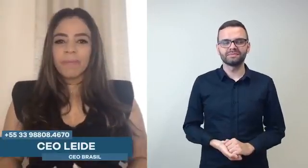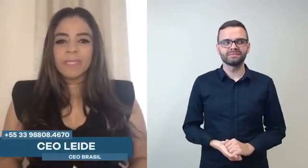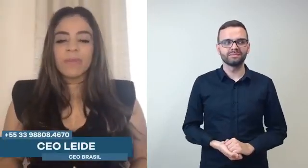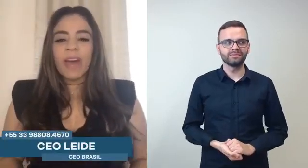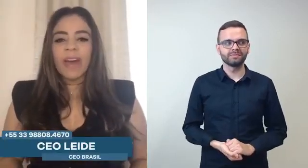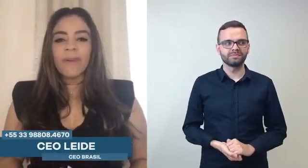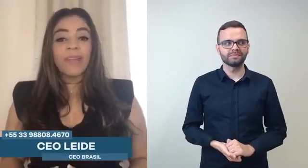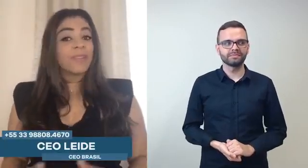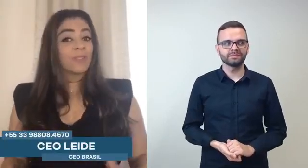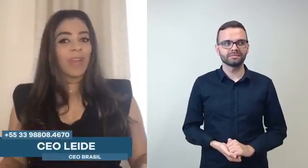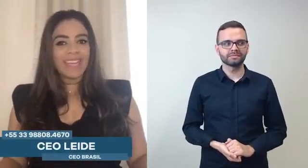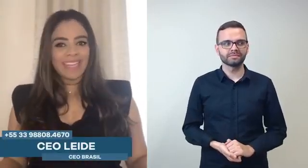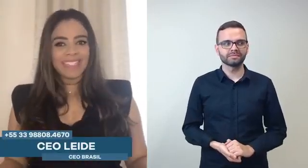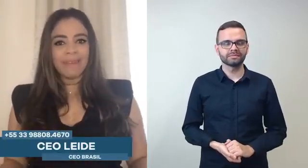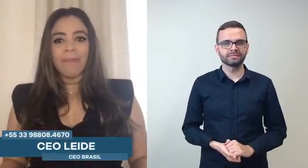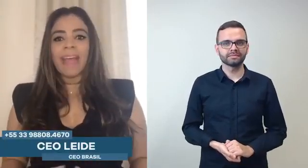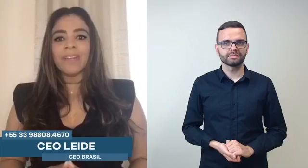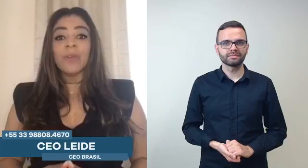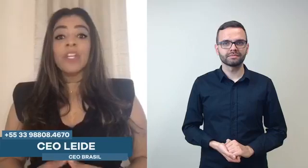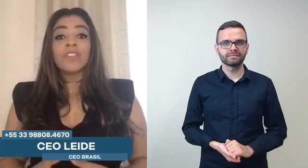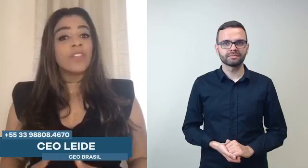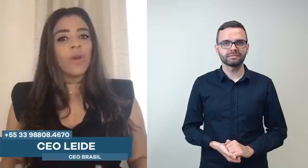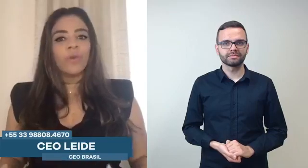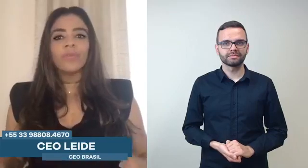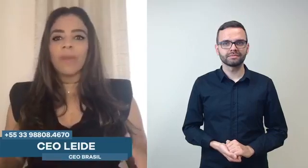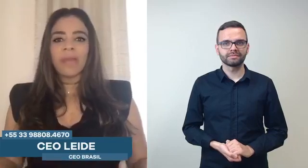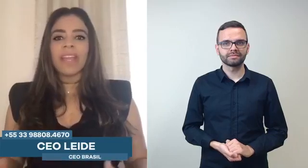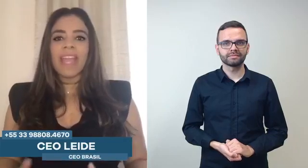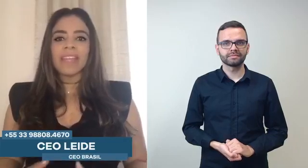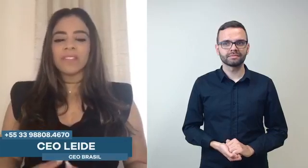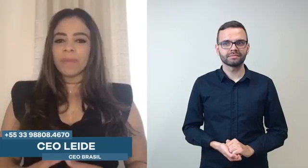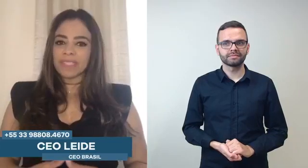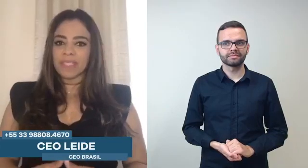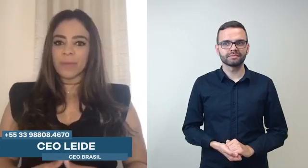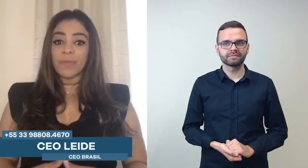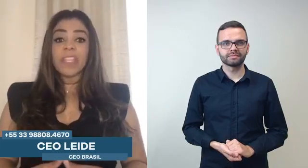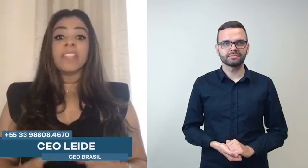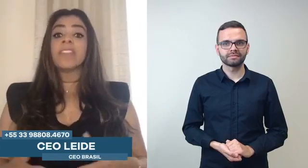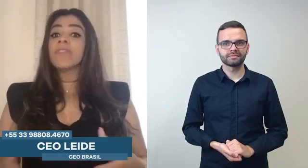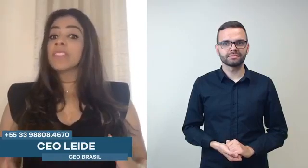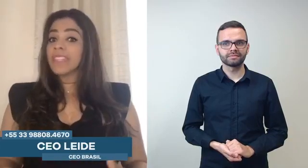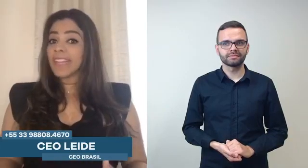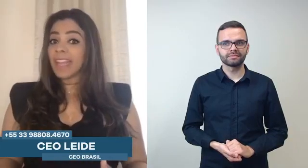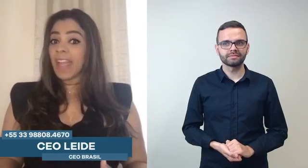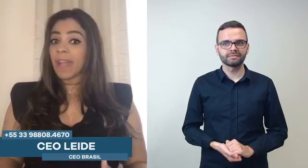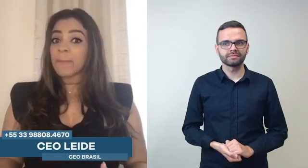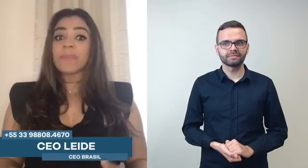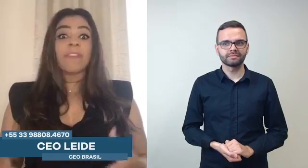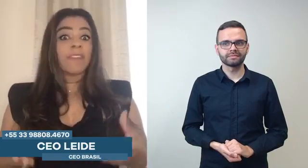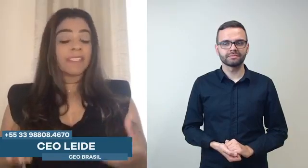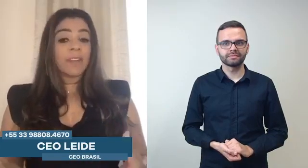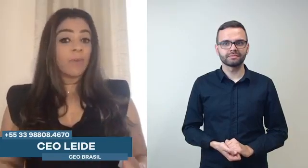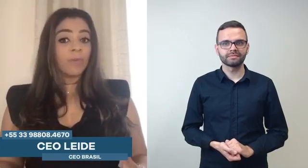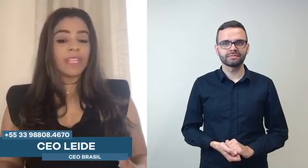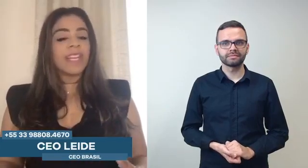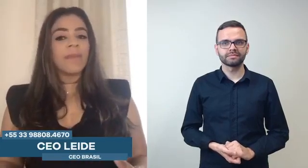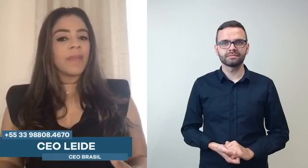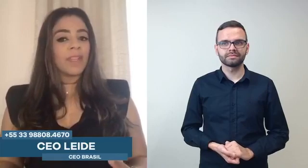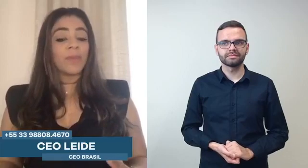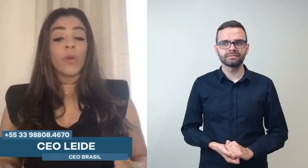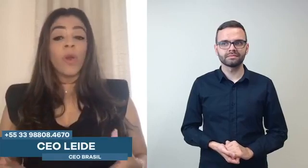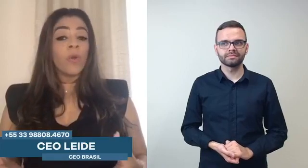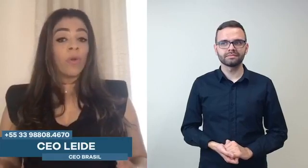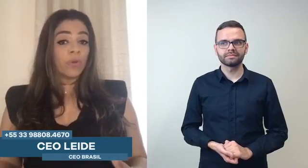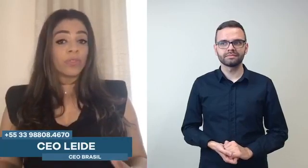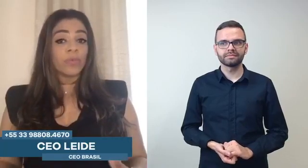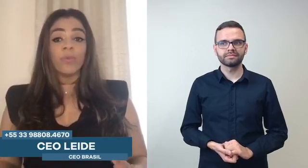Oi pessoal, eu sou a Leide Ramalho, CEO do Marco Riens no Brasil. E se você quer fazer algum